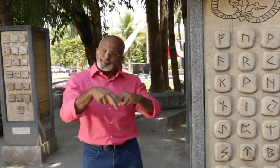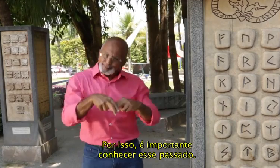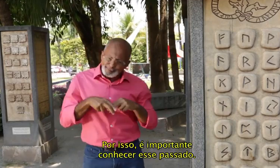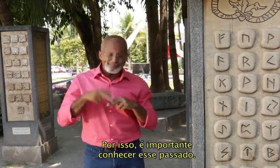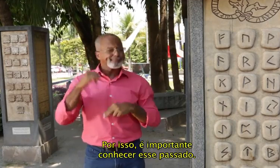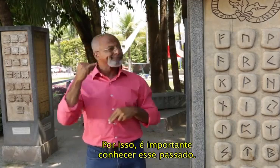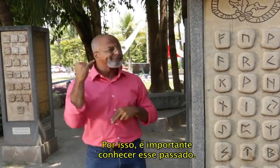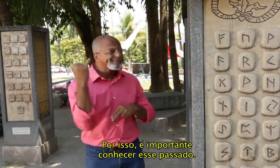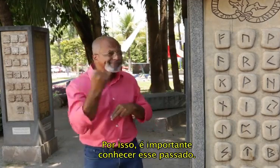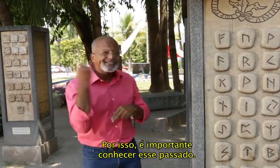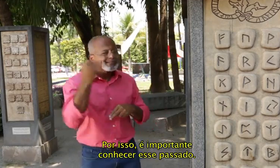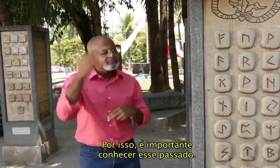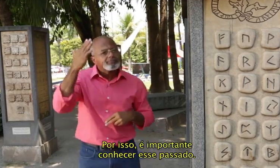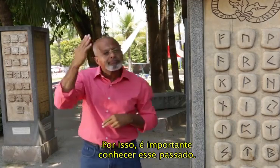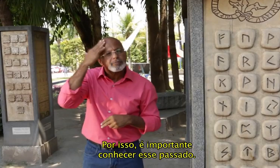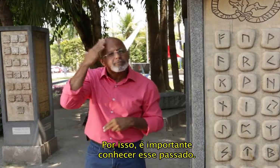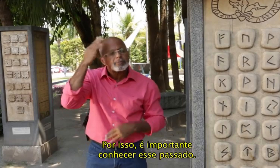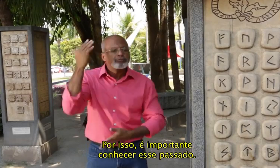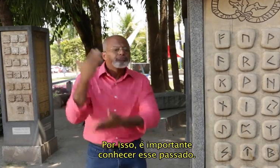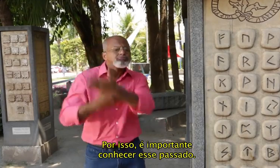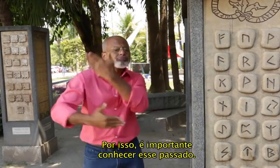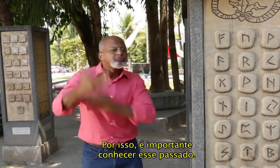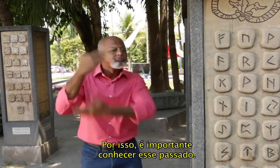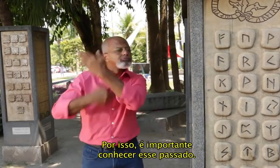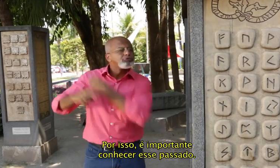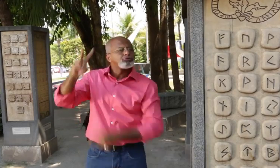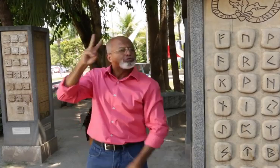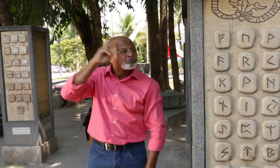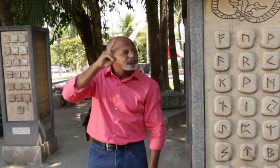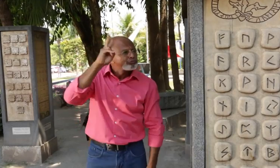Por isso é importante conhecer esse passado.